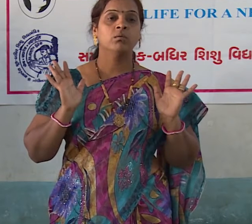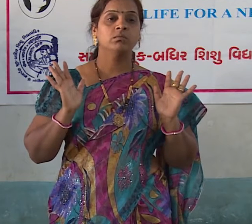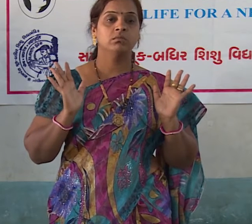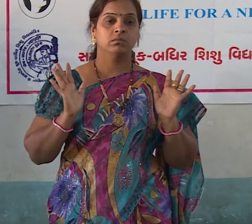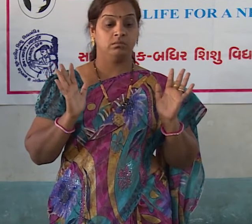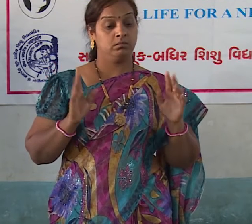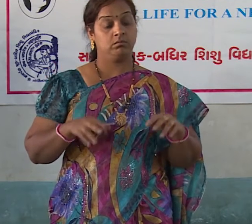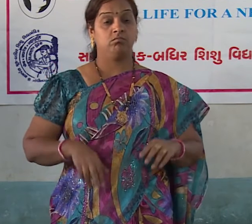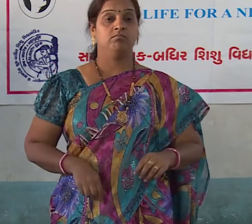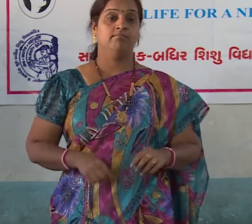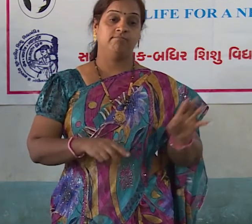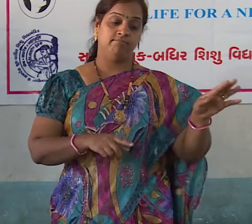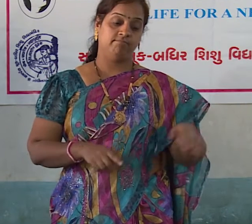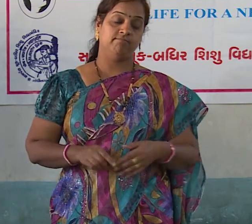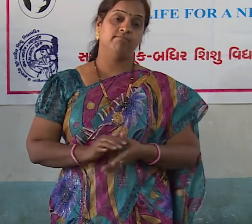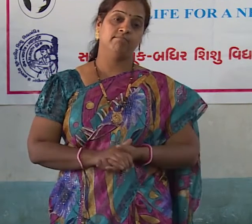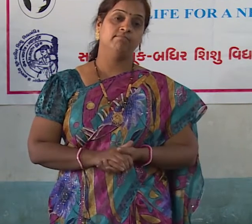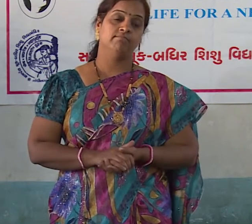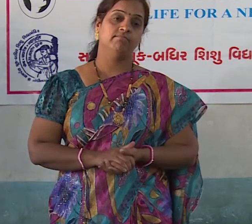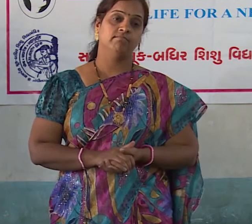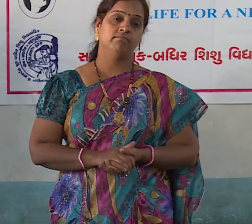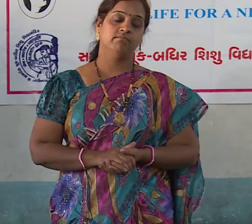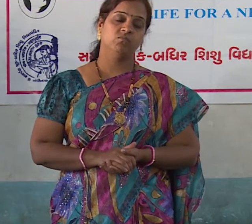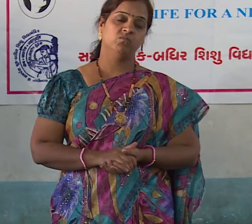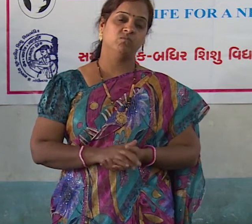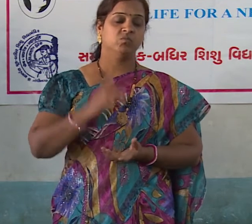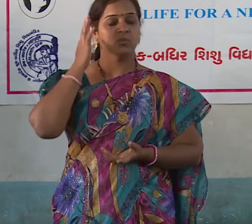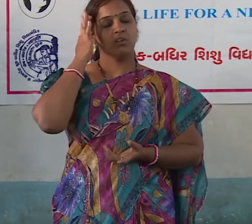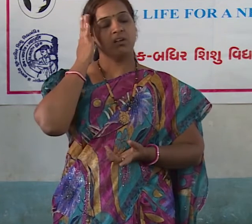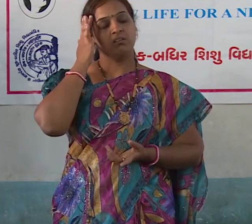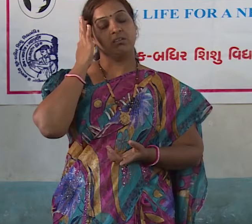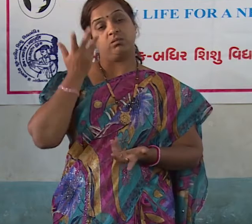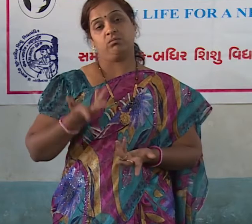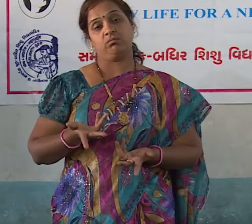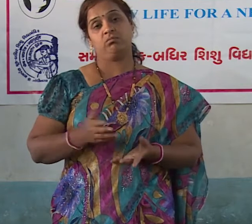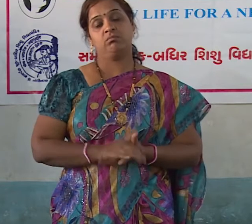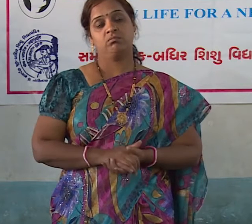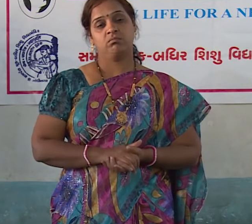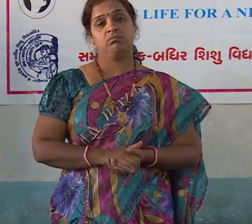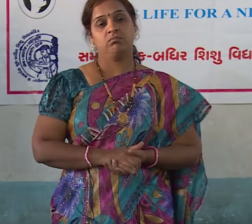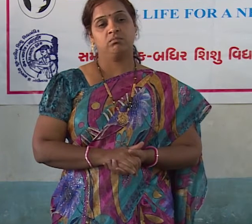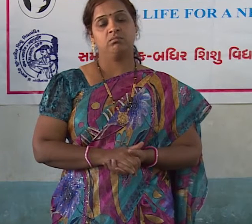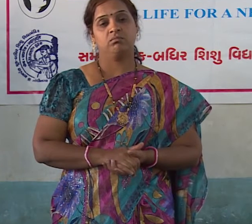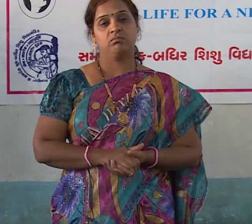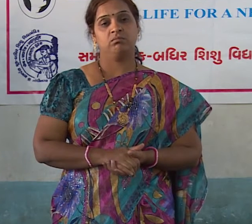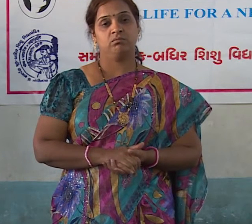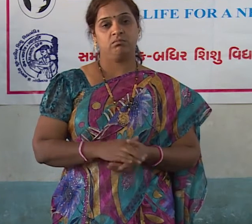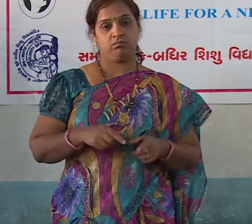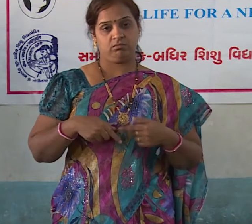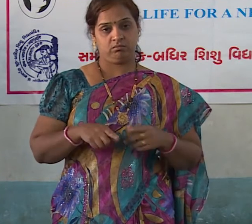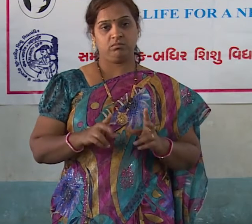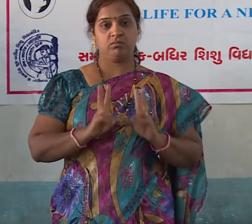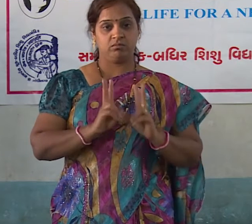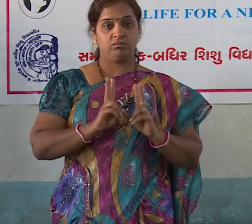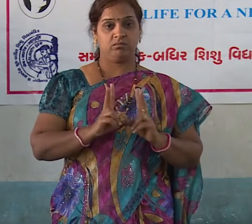गया। तो साहब भी उसको कहता है आइए आइए बैठिए, अरे कब से मैं आपको याद कर रहा था। वो दोनों मिलन मना रहे हैं, आपस में